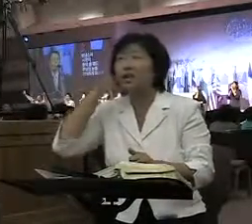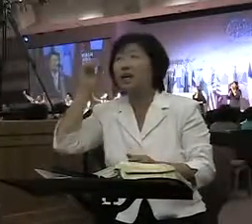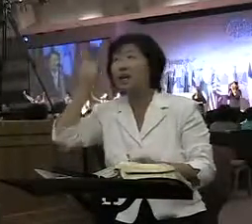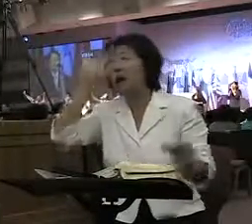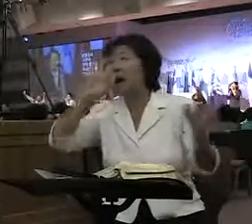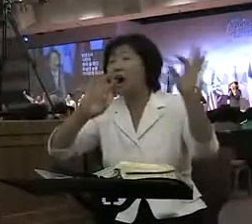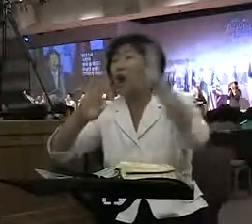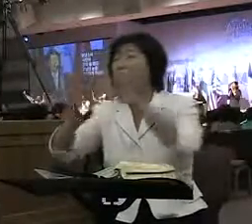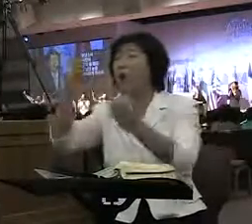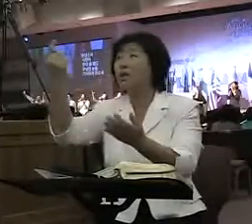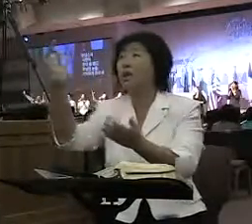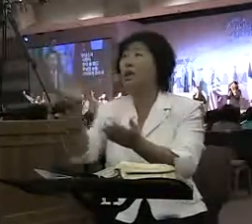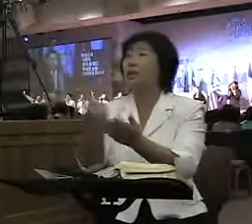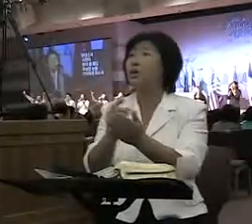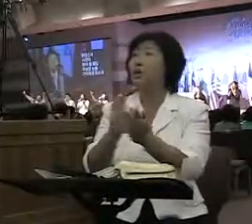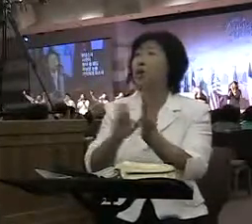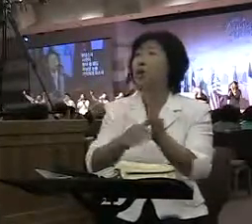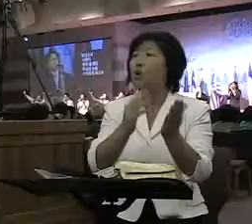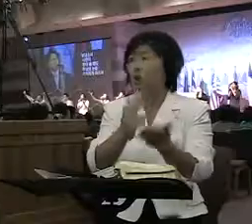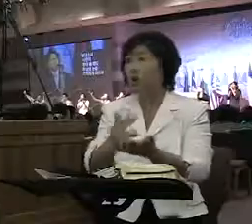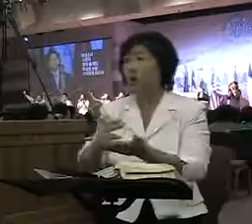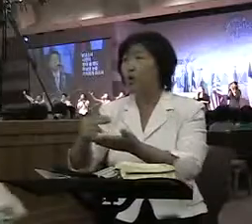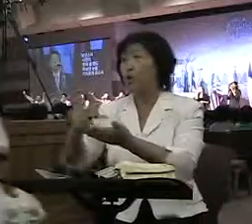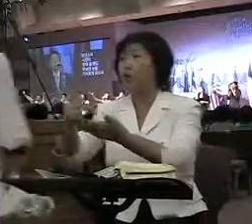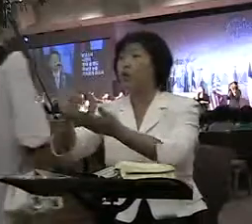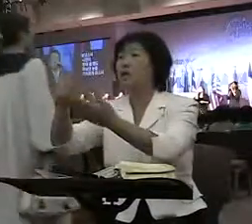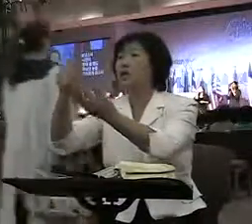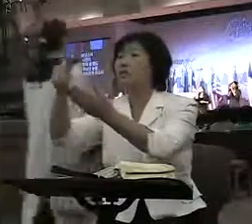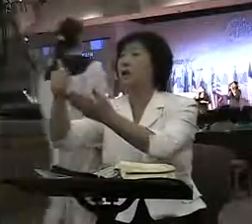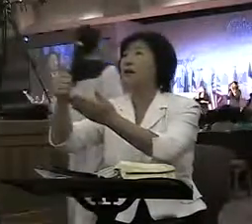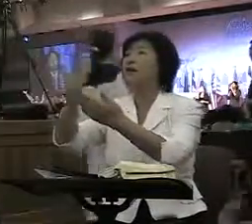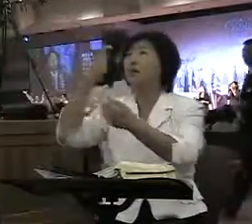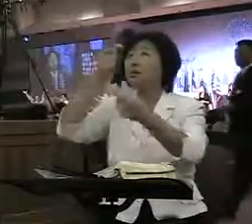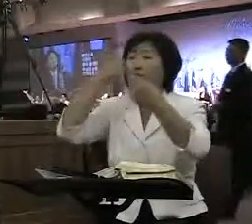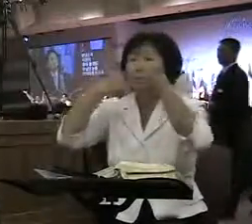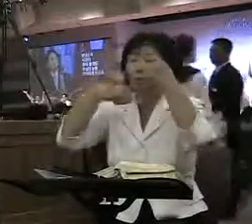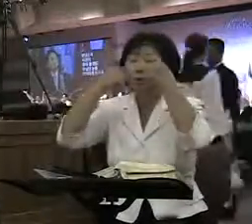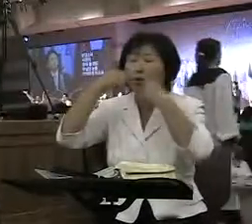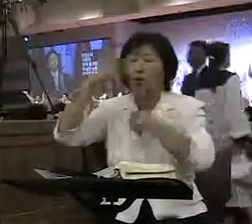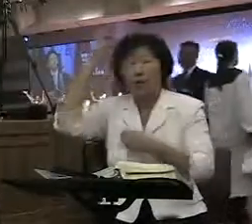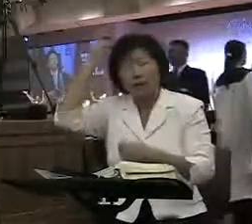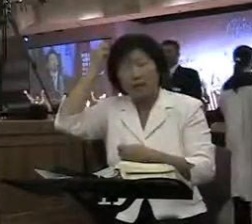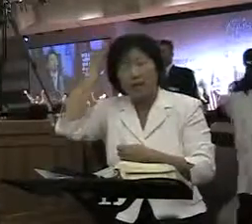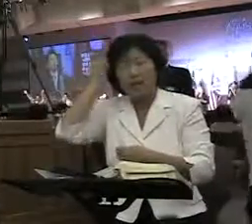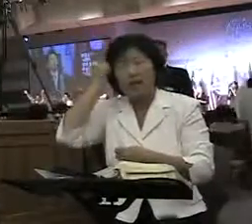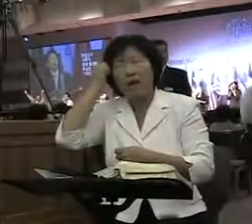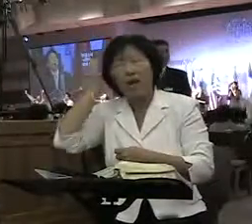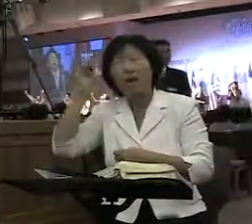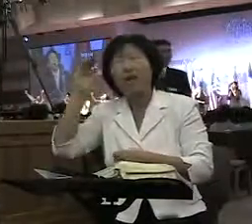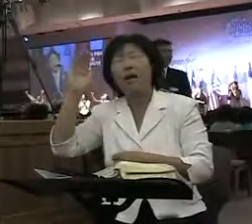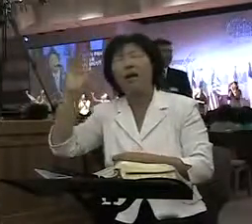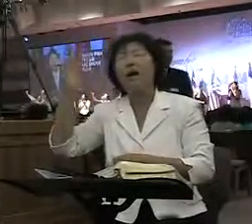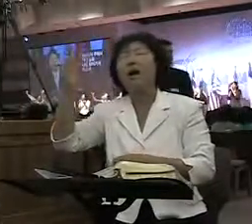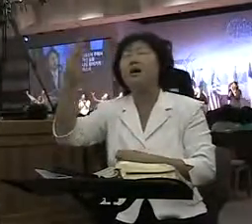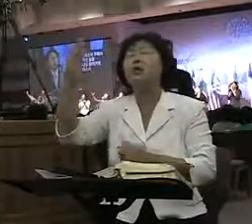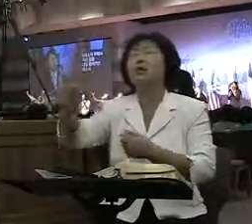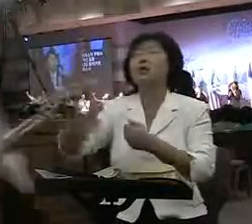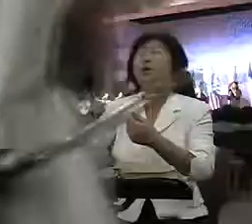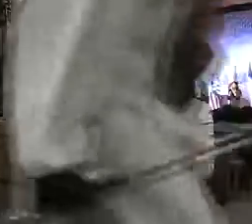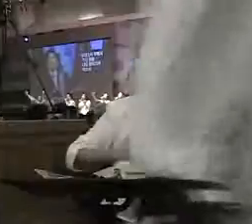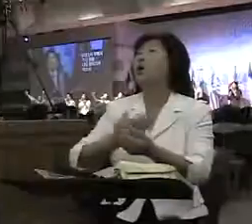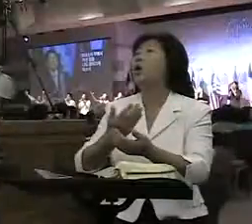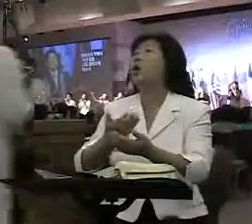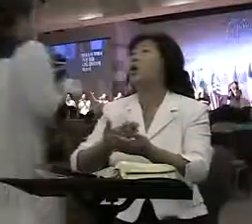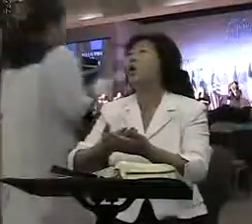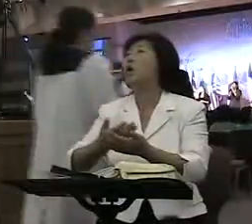시련이 찾아올 때도 주님의 눈물 기억하게